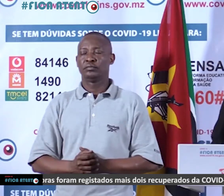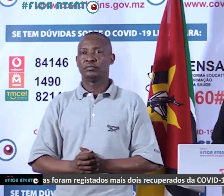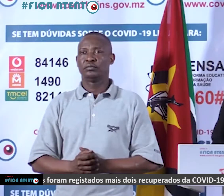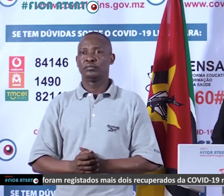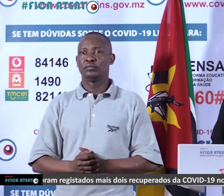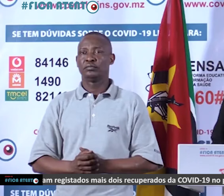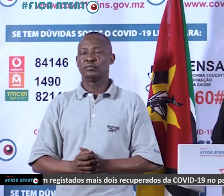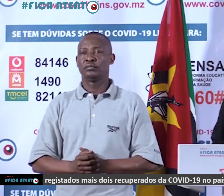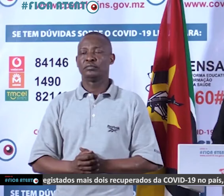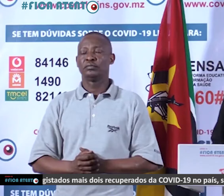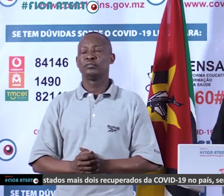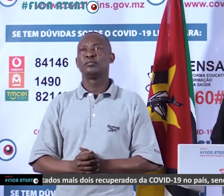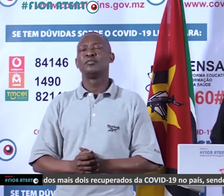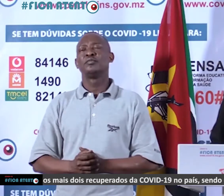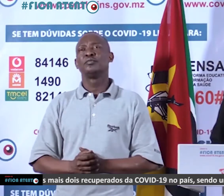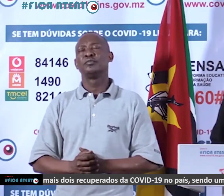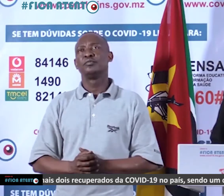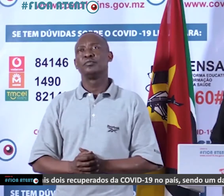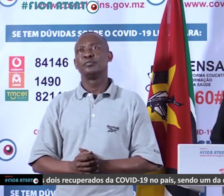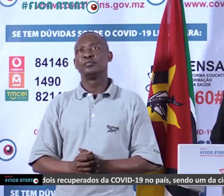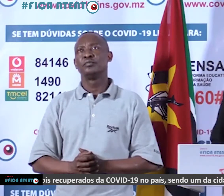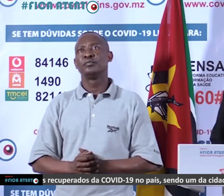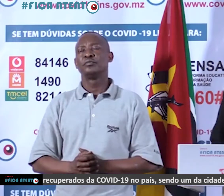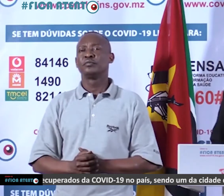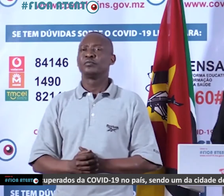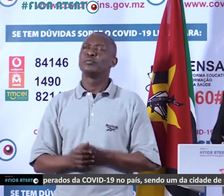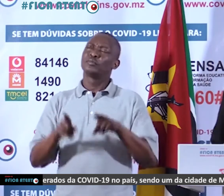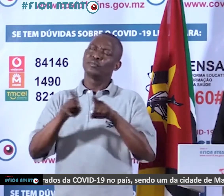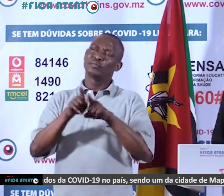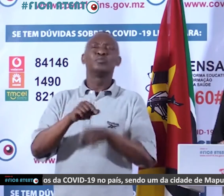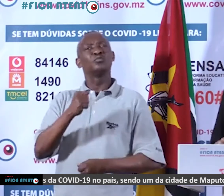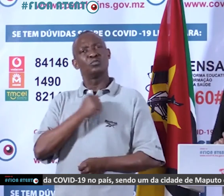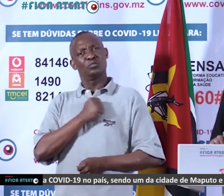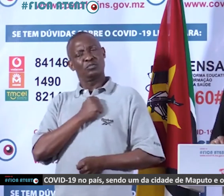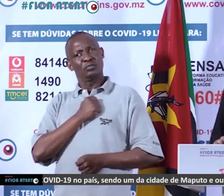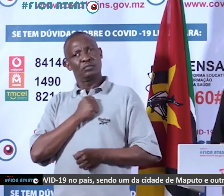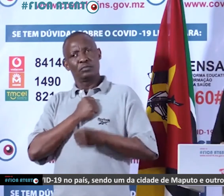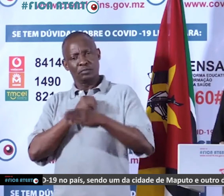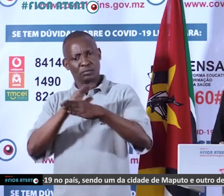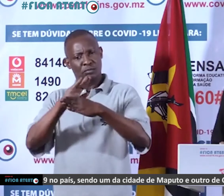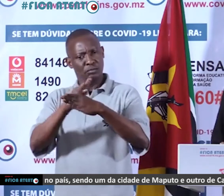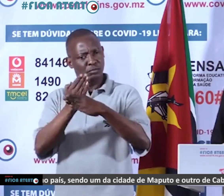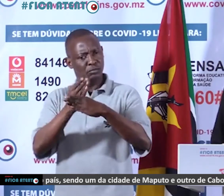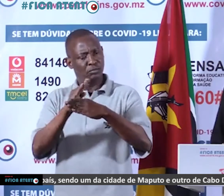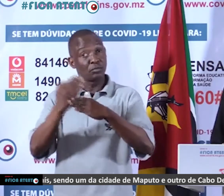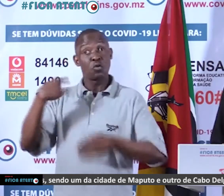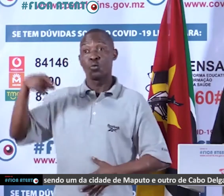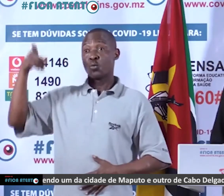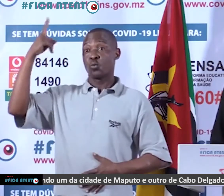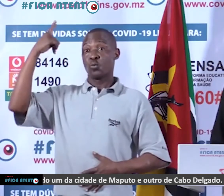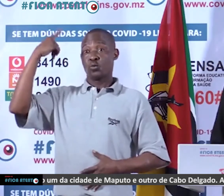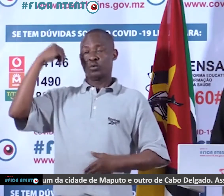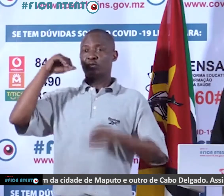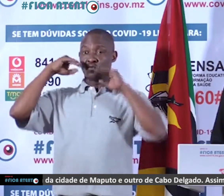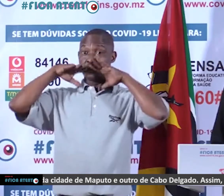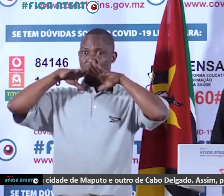É uma questão, gostaríamos também de fazer uma pequena correção em relação à informação de ontem